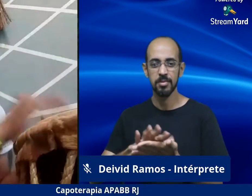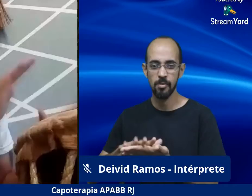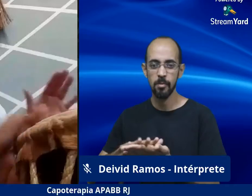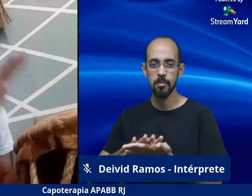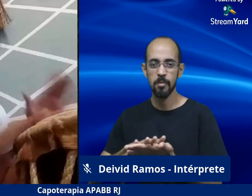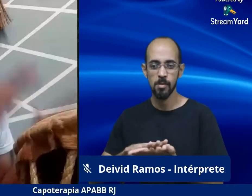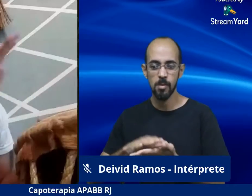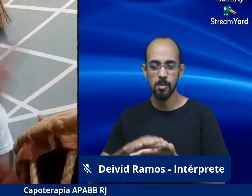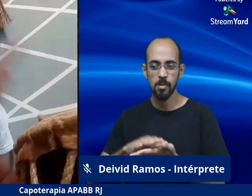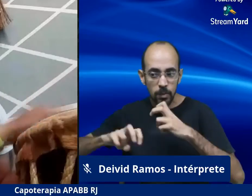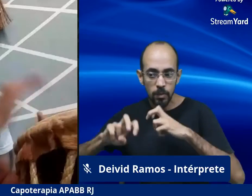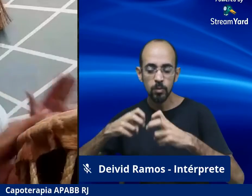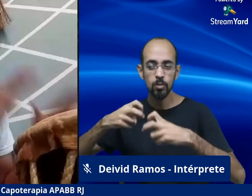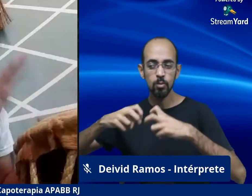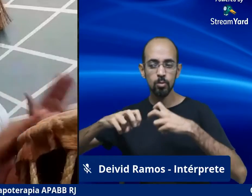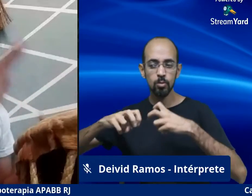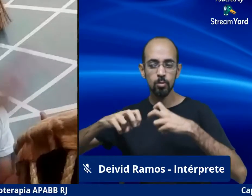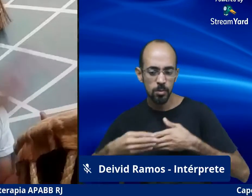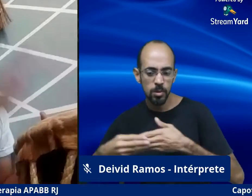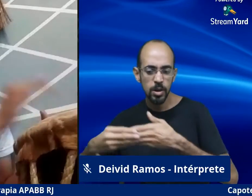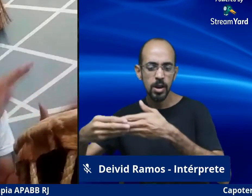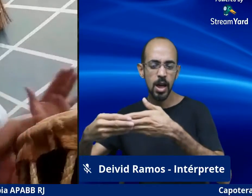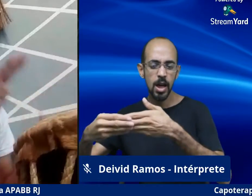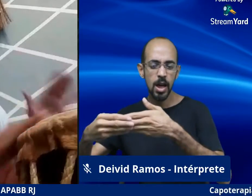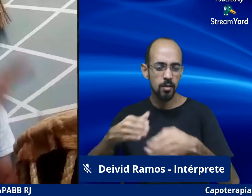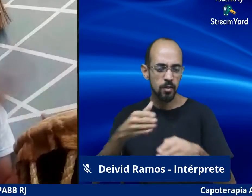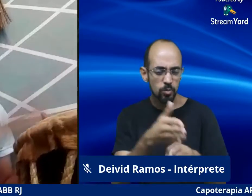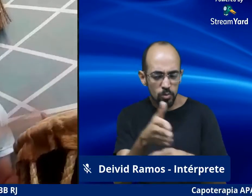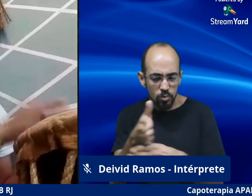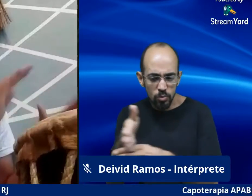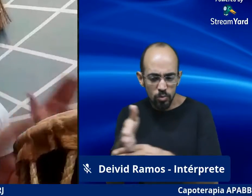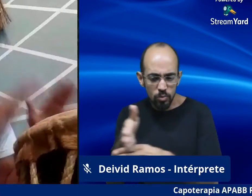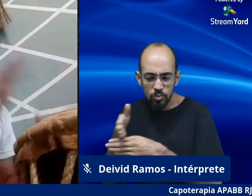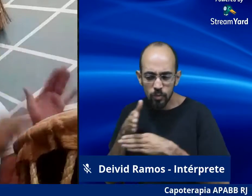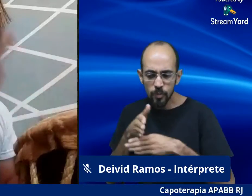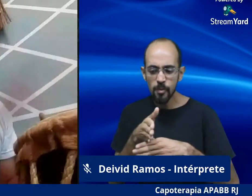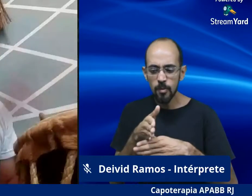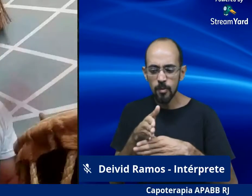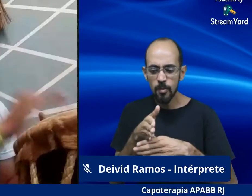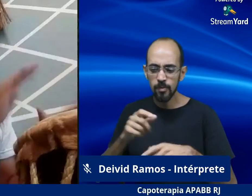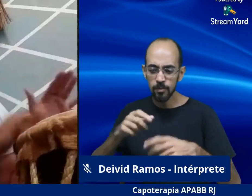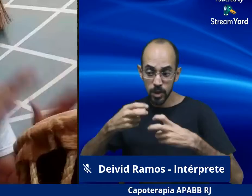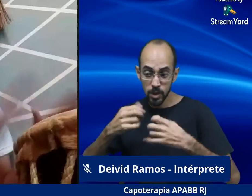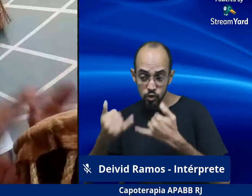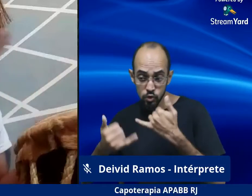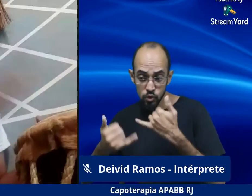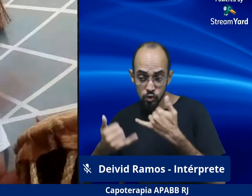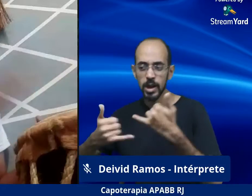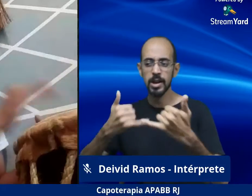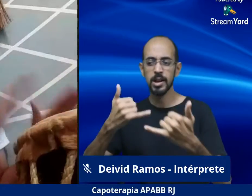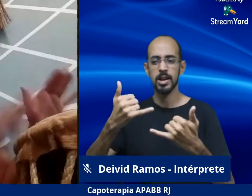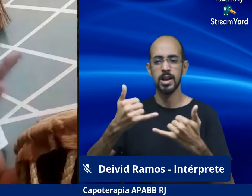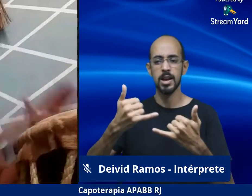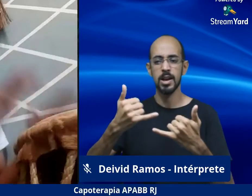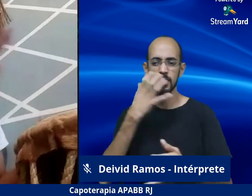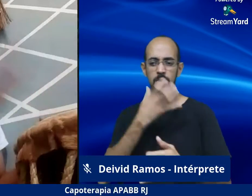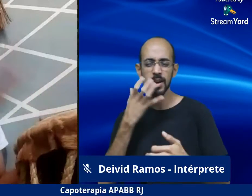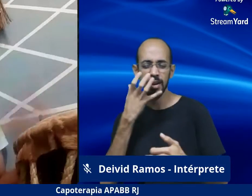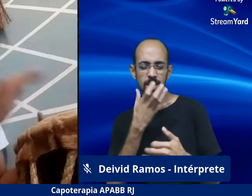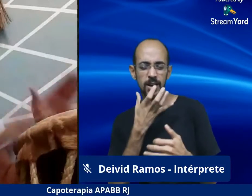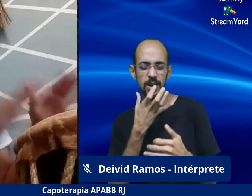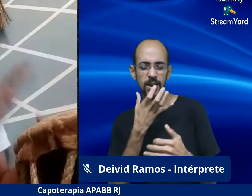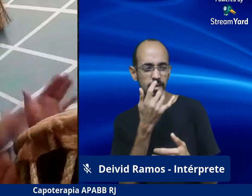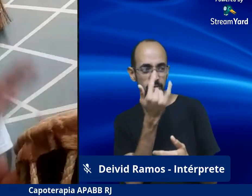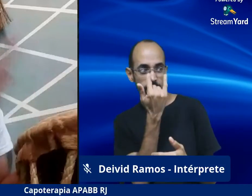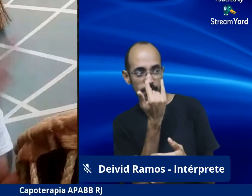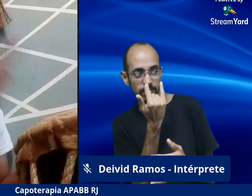Capoeira me leva pra todos os cantos, me eleva a alma e me leva a jogar. E o canto que entoa todo me encanta, é o que faz o